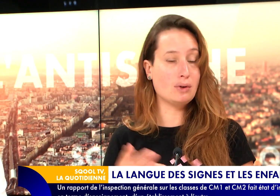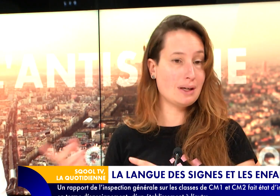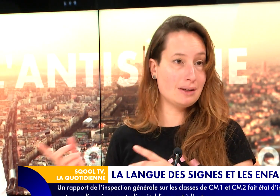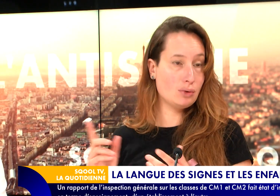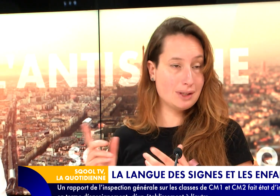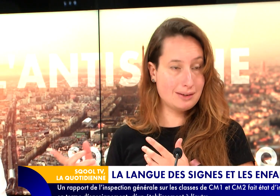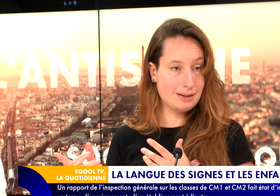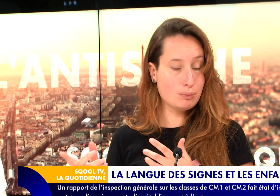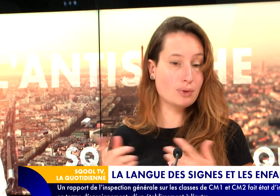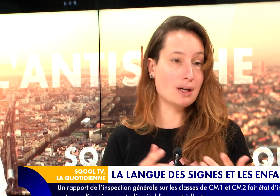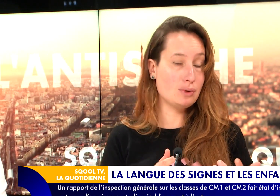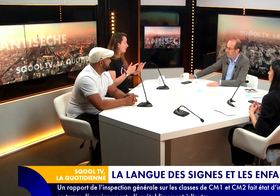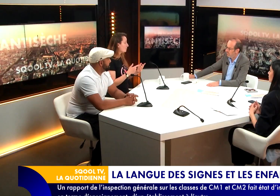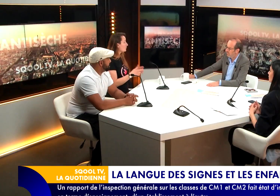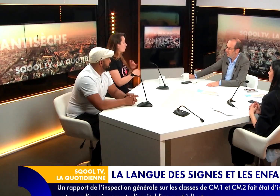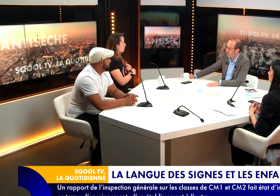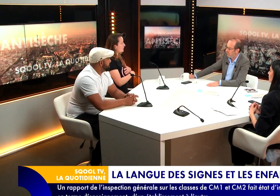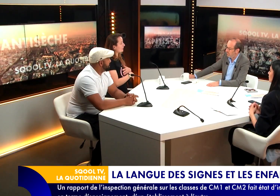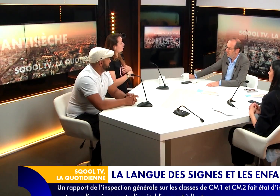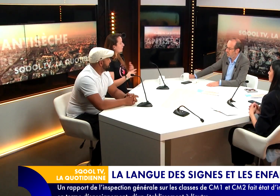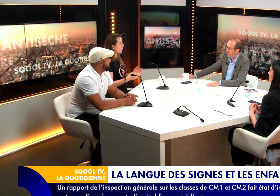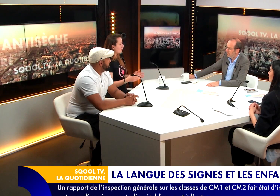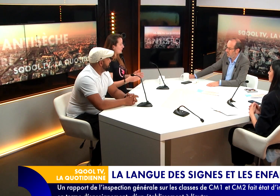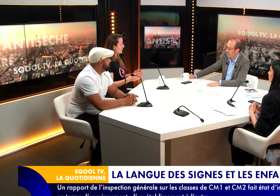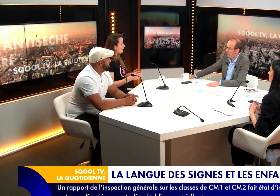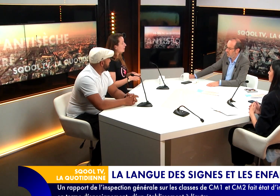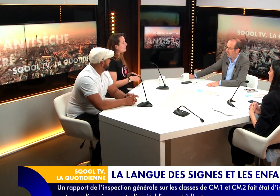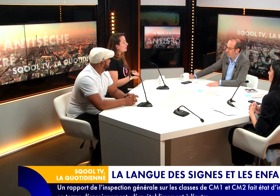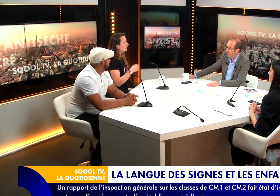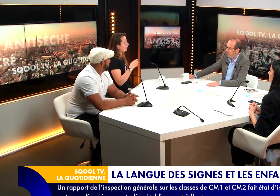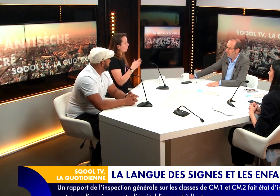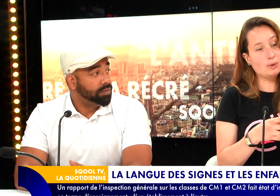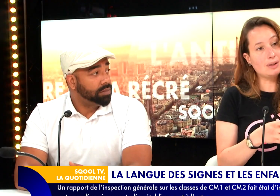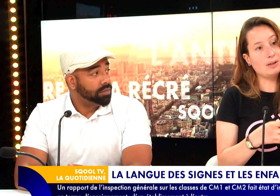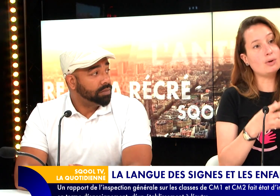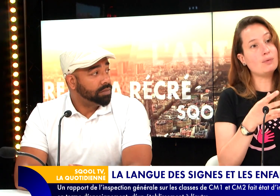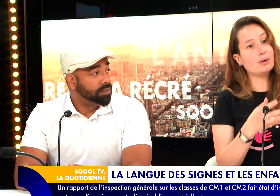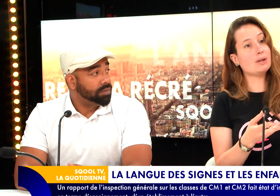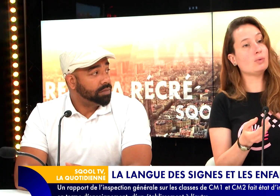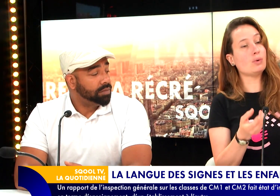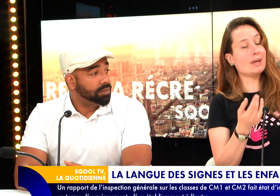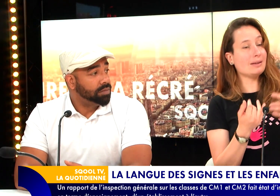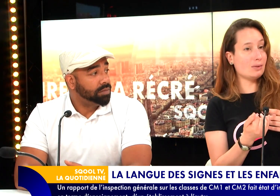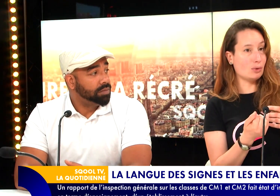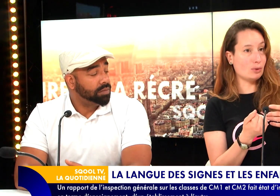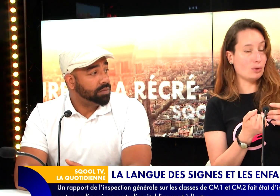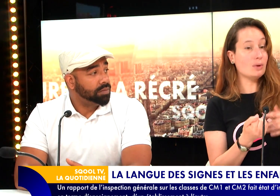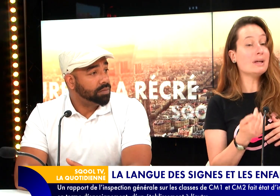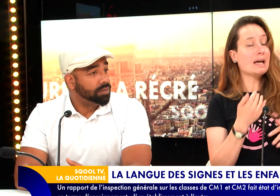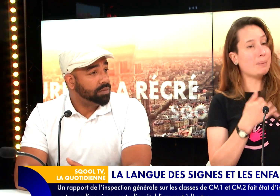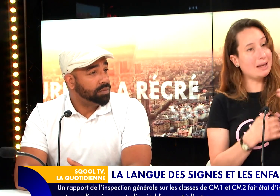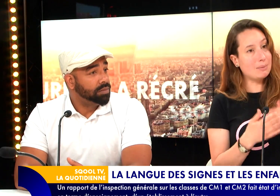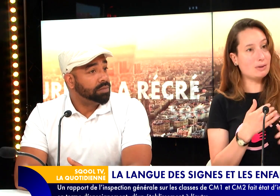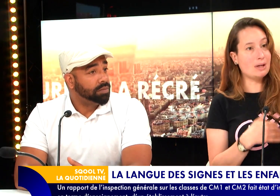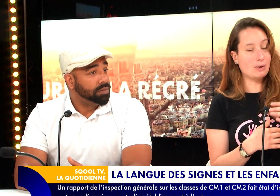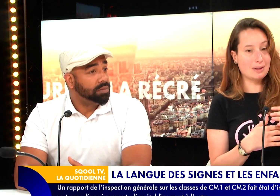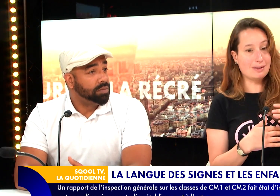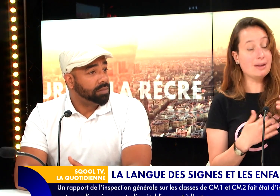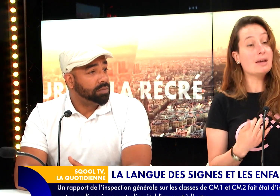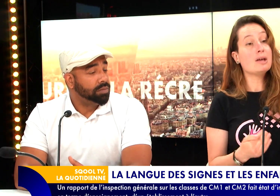il y en a un des deux qui signe pour traduire. Donc, le spectacle est totalement bilingue. Et ensuite, les enfants qui nous regardent, qui sont entendants, apprennent la base de la langue des signes.